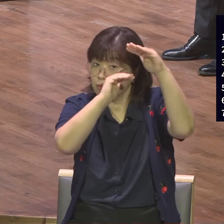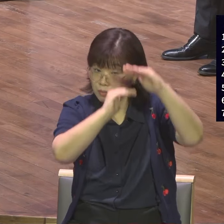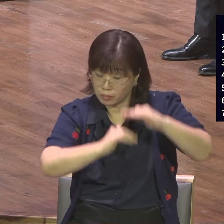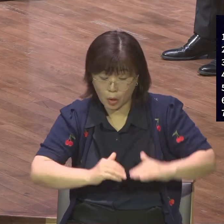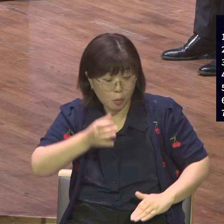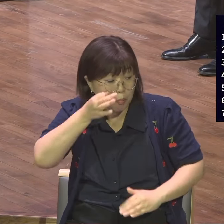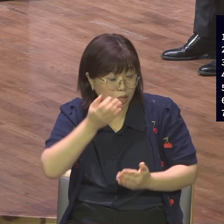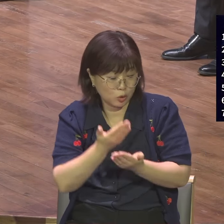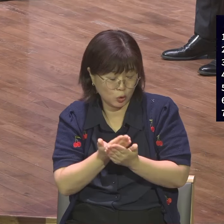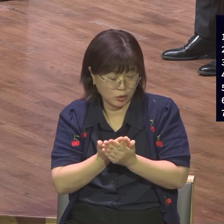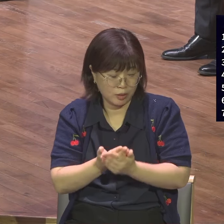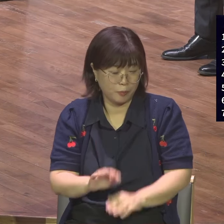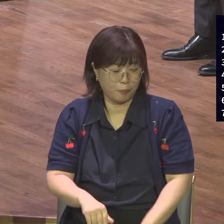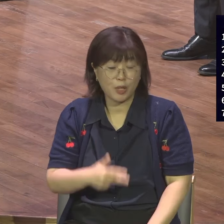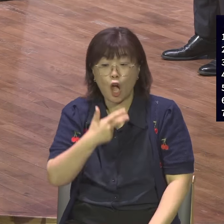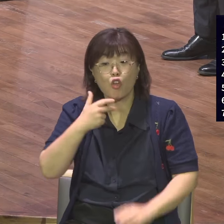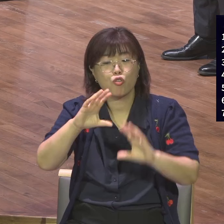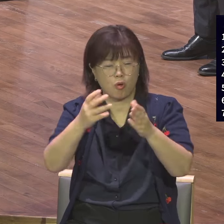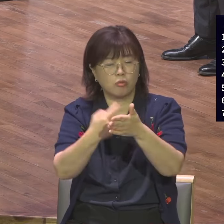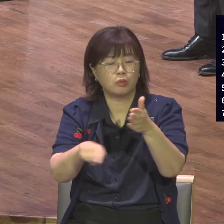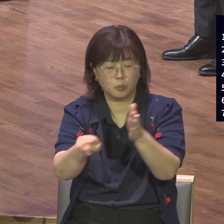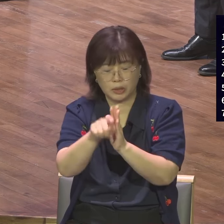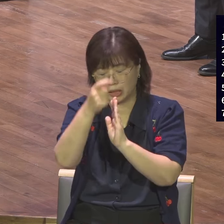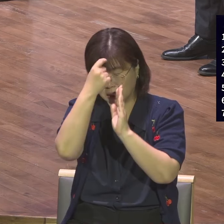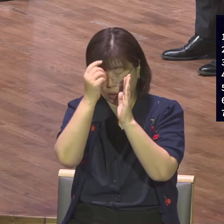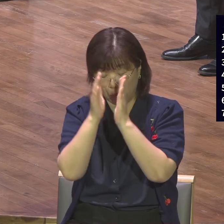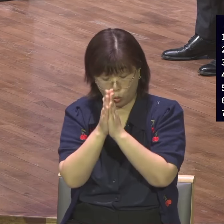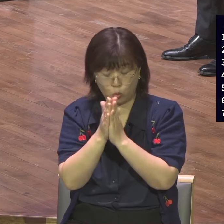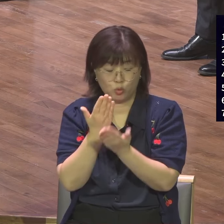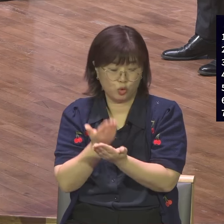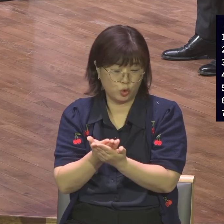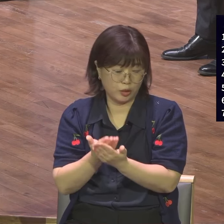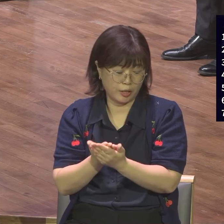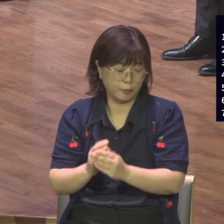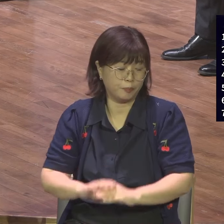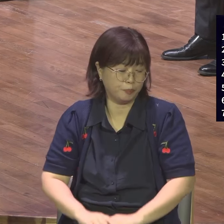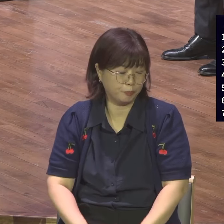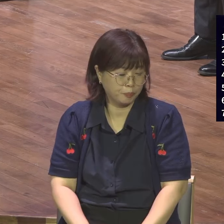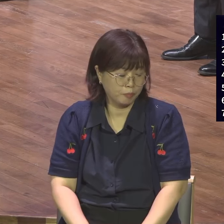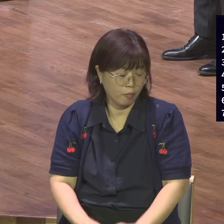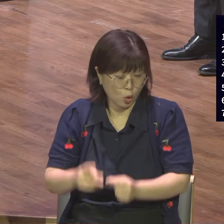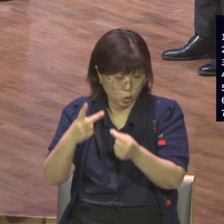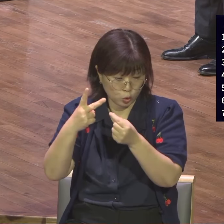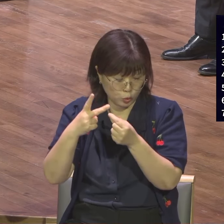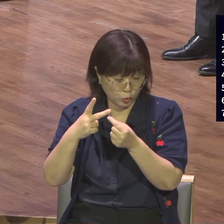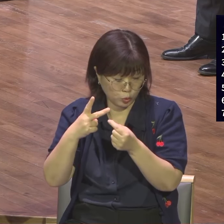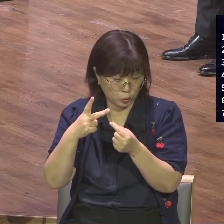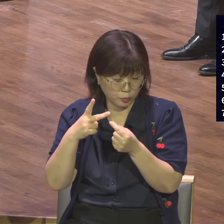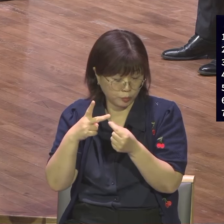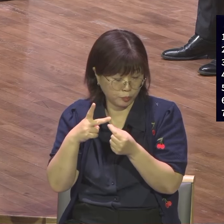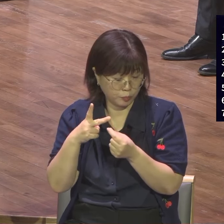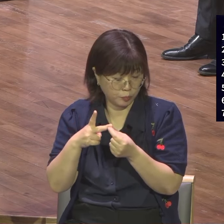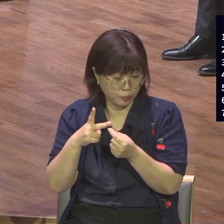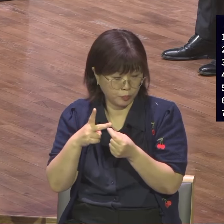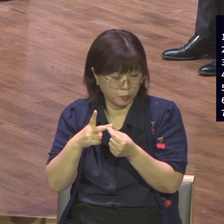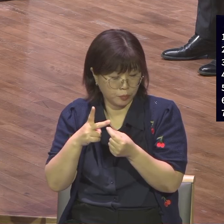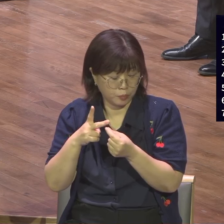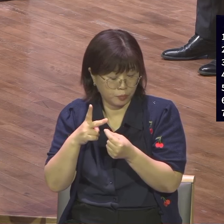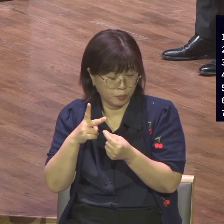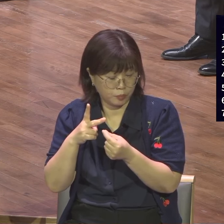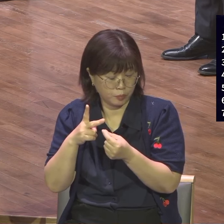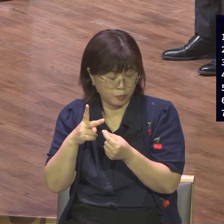특별히 영국 버밍엄 예원교회 하나님께서 유럽 살릴 제자 플랫폼으로 세워주셨어서 장막터를 모든 유럽